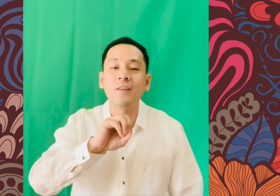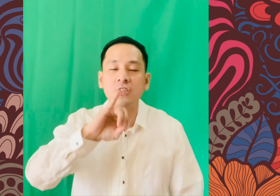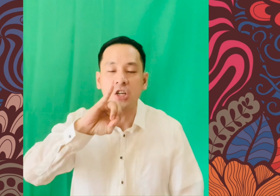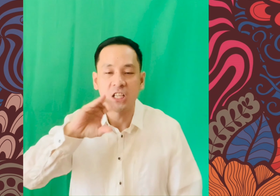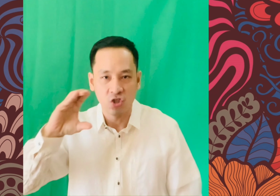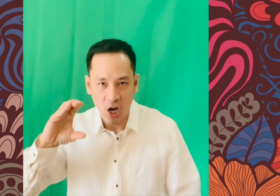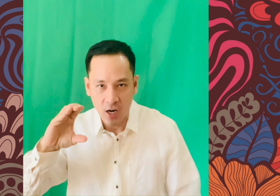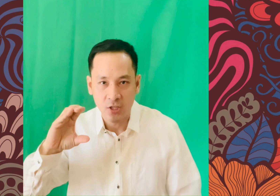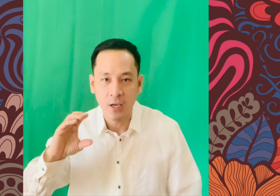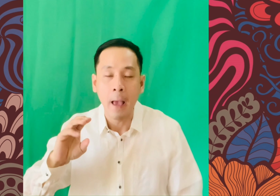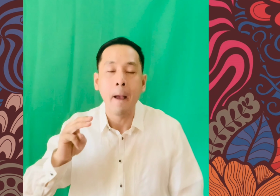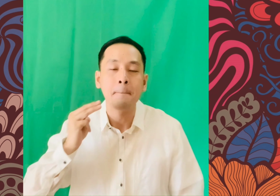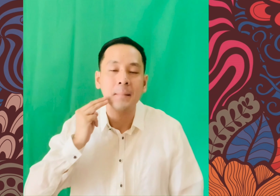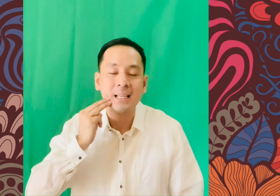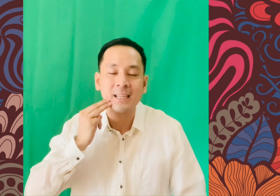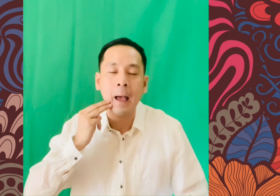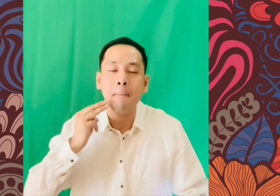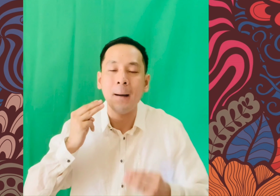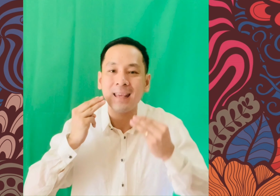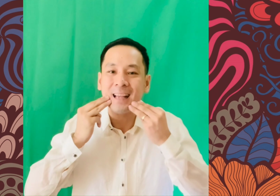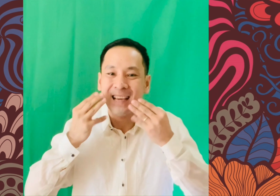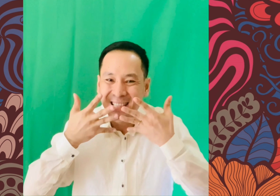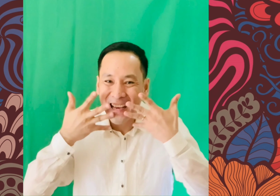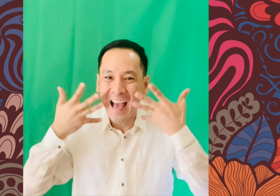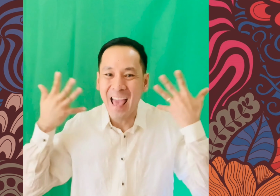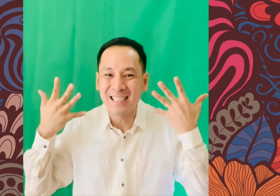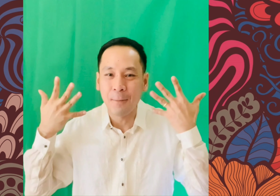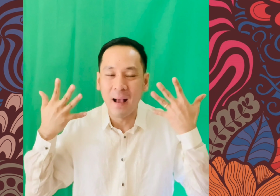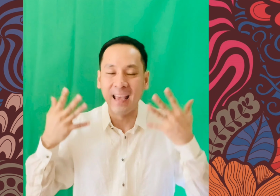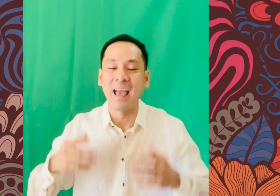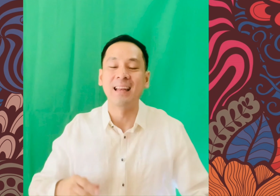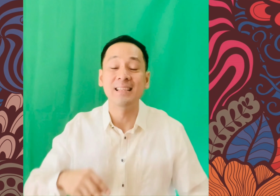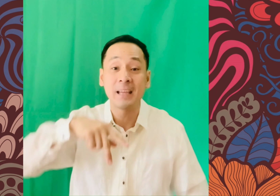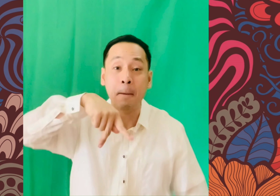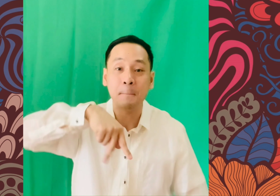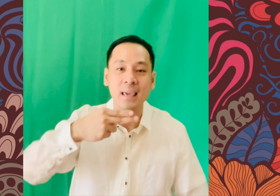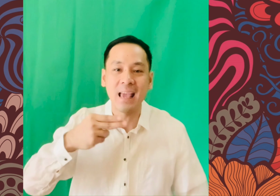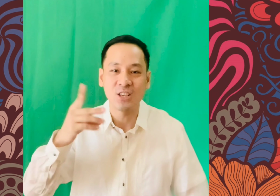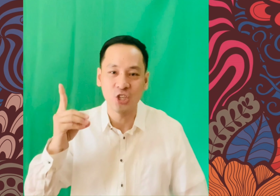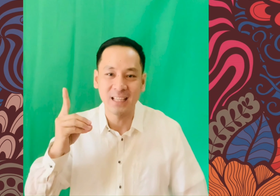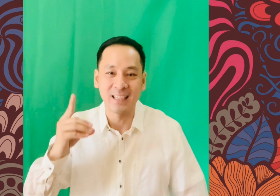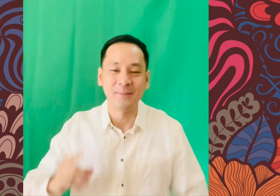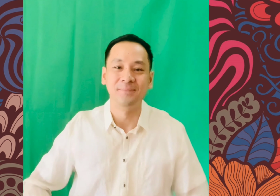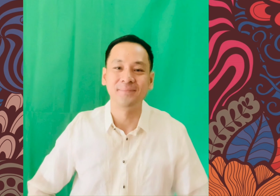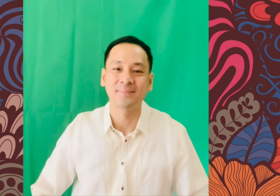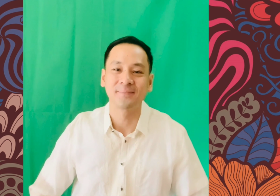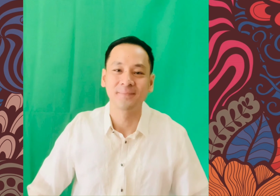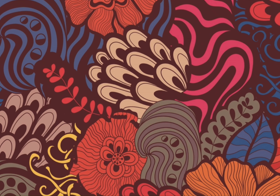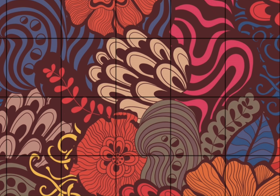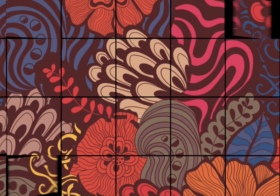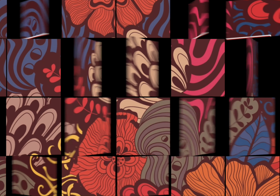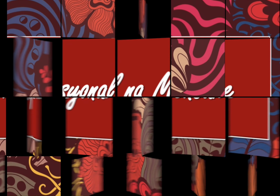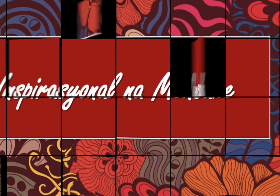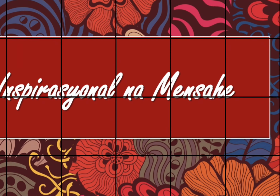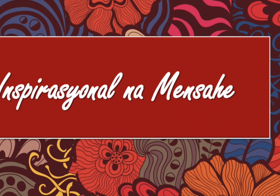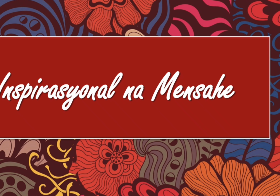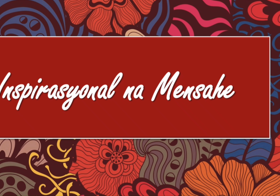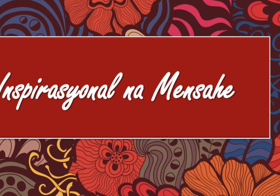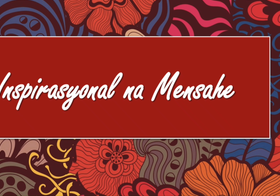in Charge, Ms. Maria Jessica S. Magallanes, PhD.